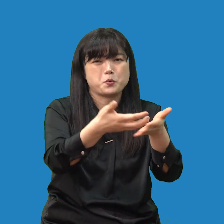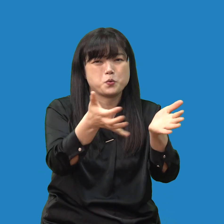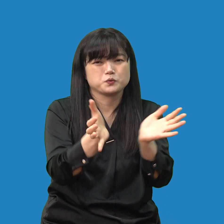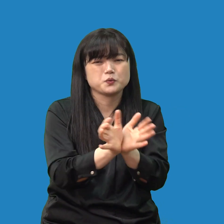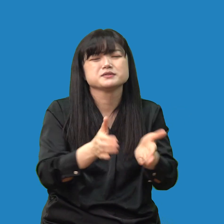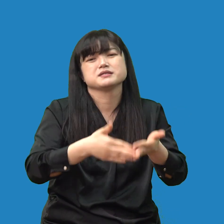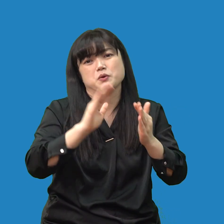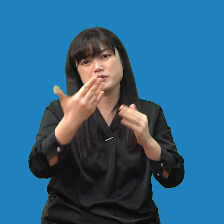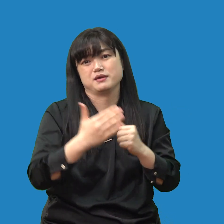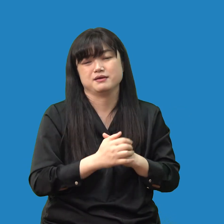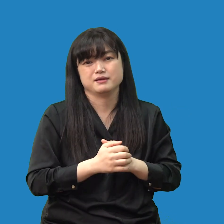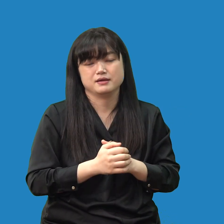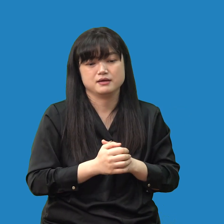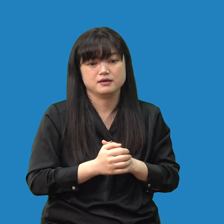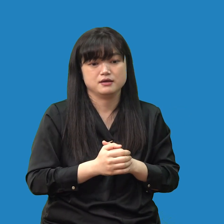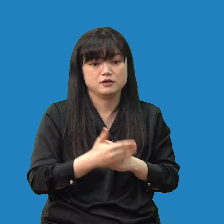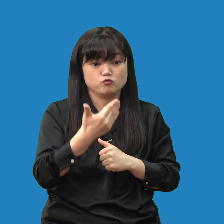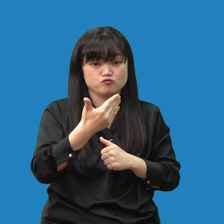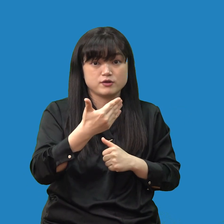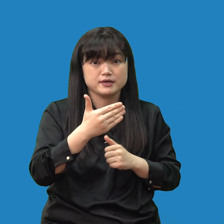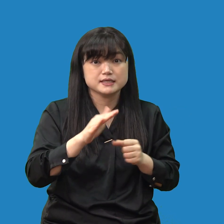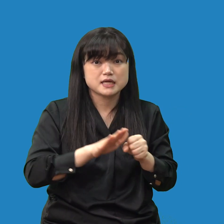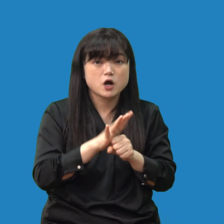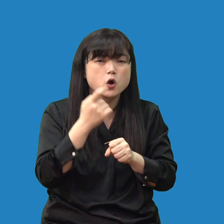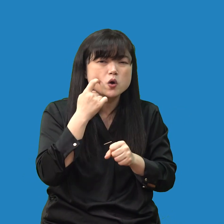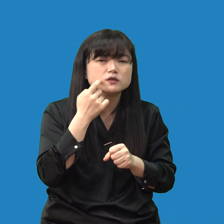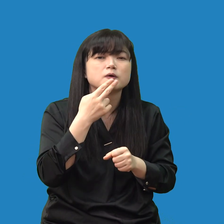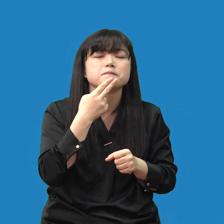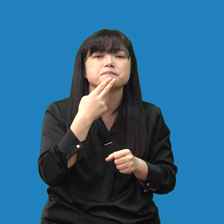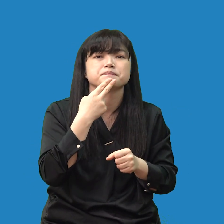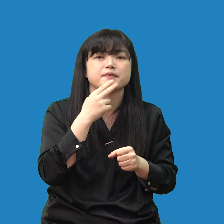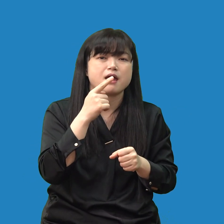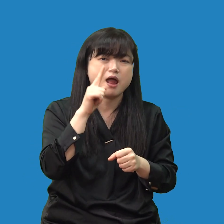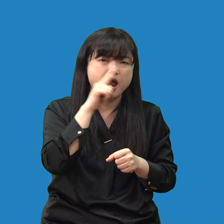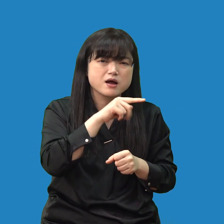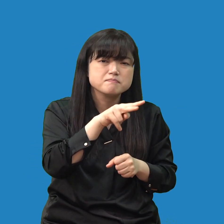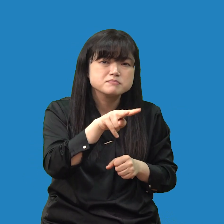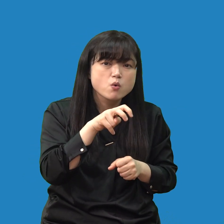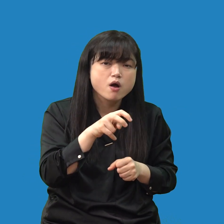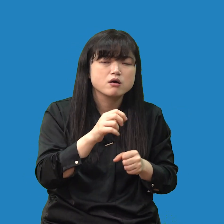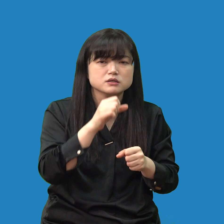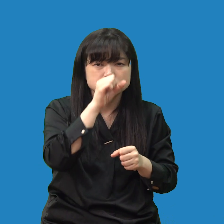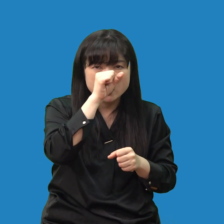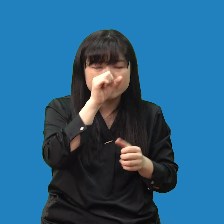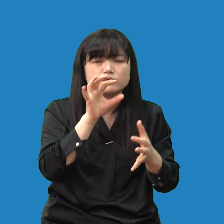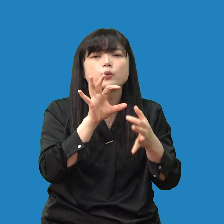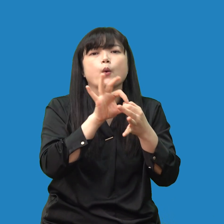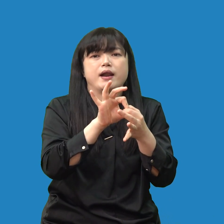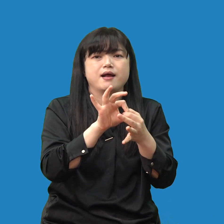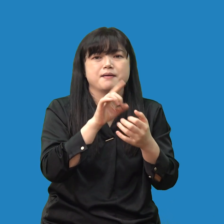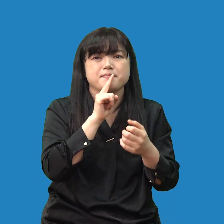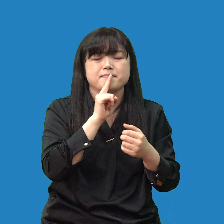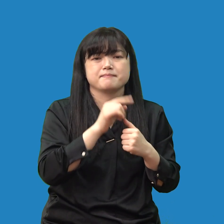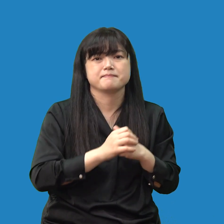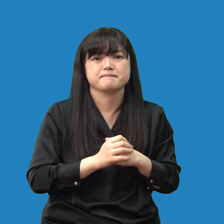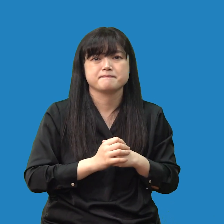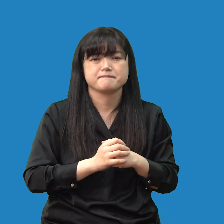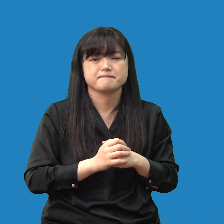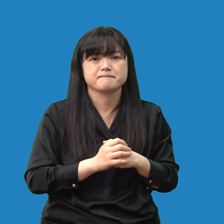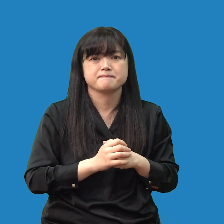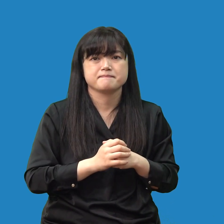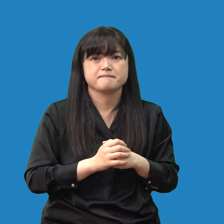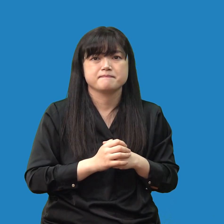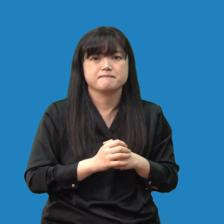합니다. 9절에 보면 사랑에는 거짓이 없나니 악을 미워하고 선에 속하라.